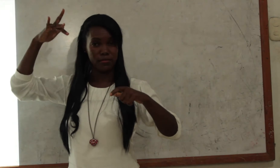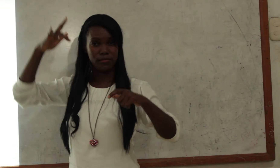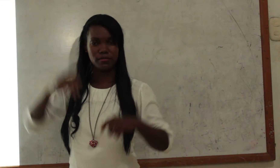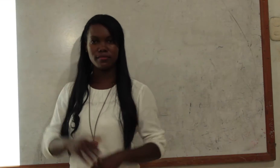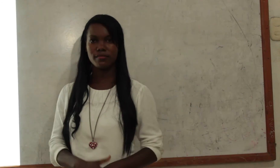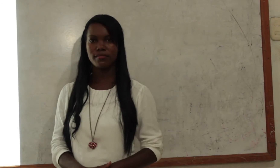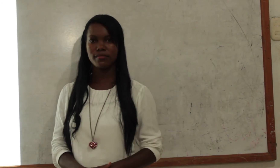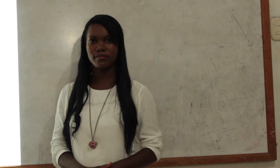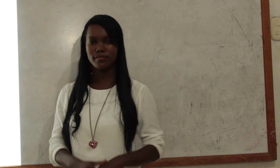CD.